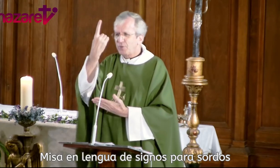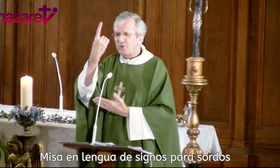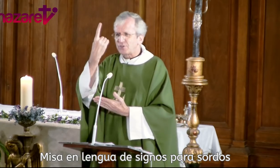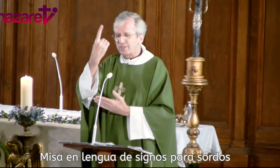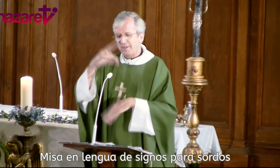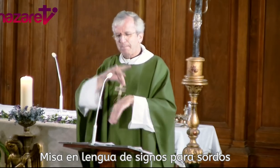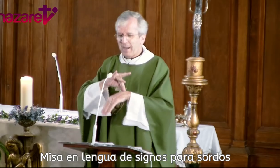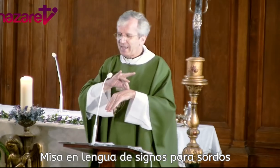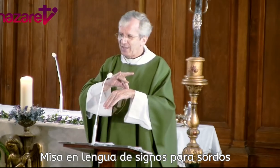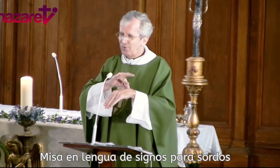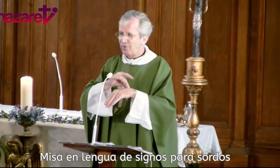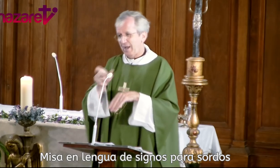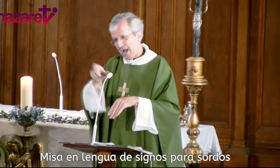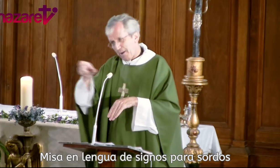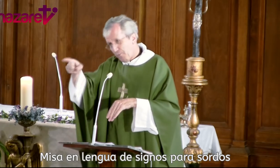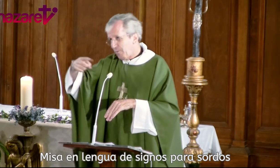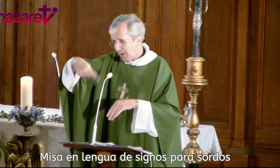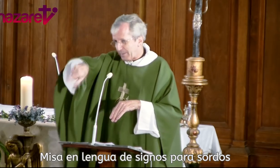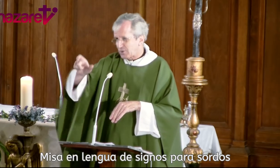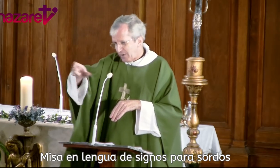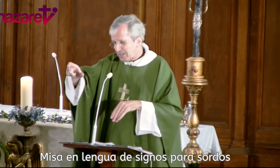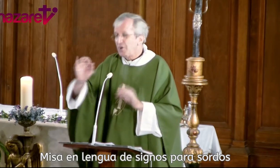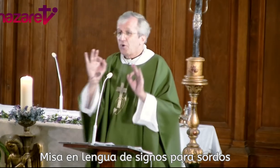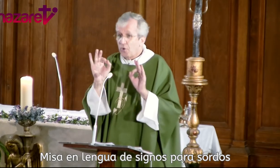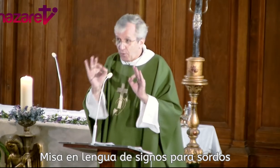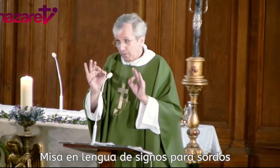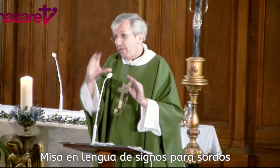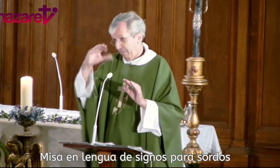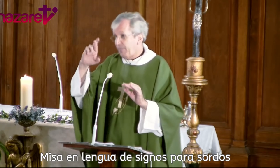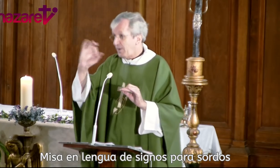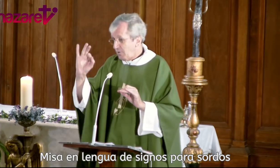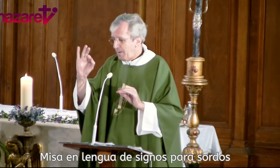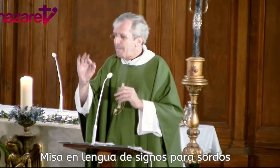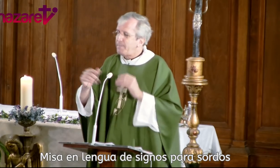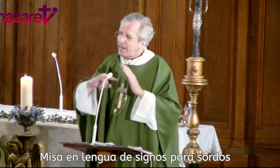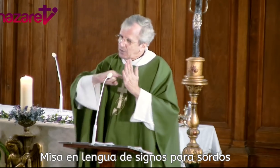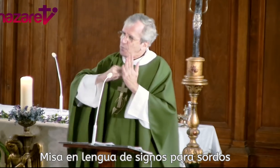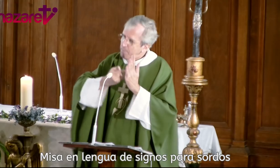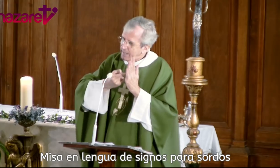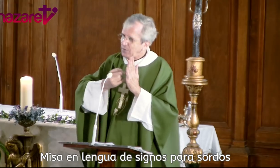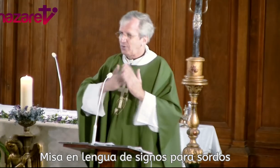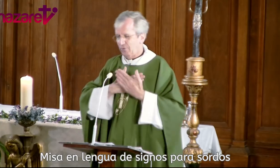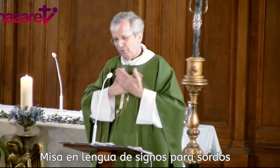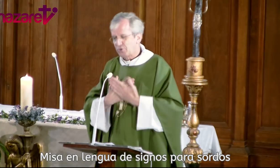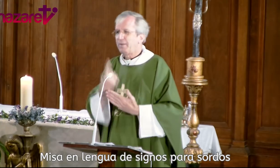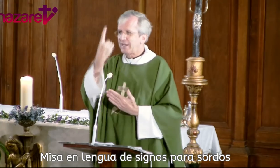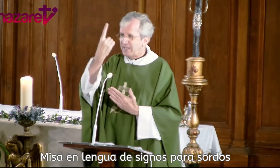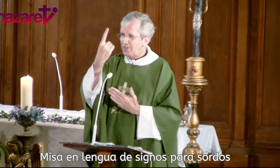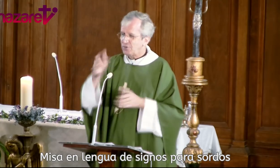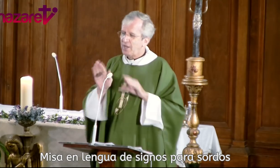Dios va guiando al pueblo, a personas, como Ciro, para ir cumpliendo los planes de Dios